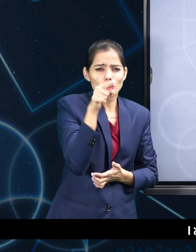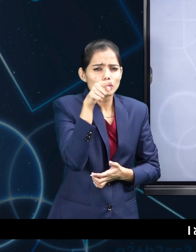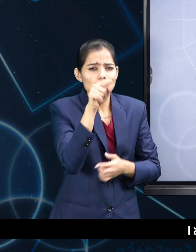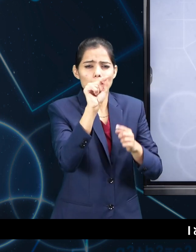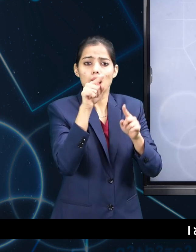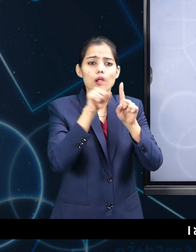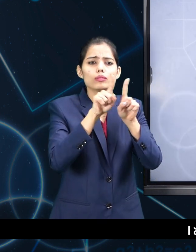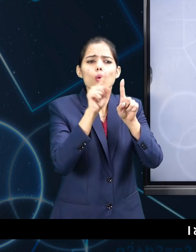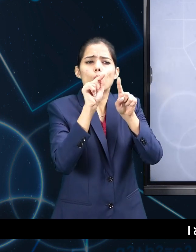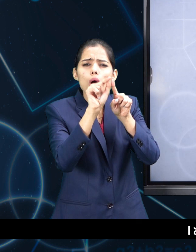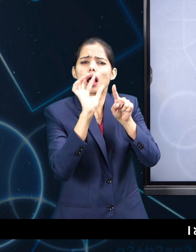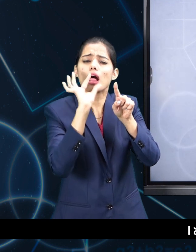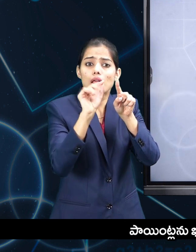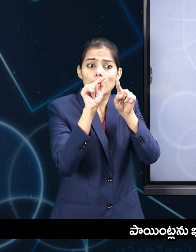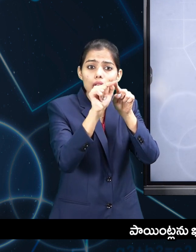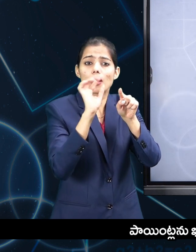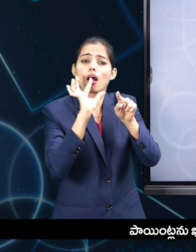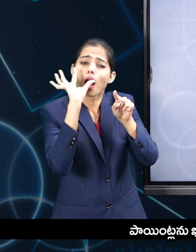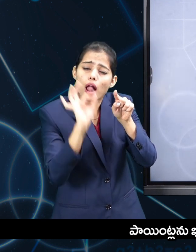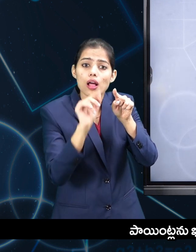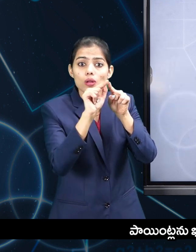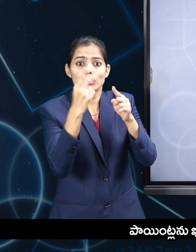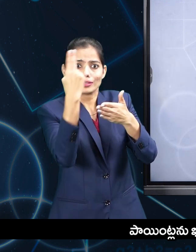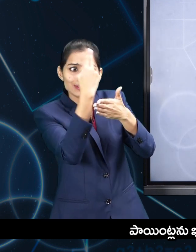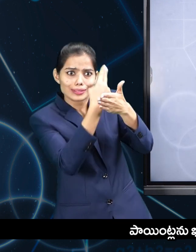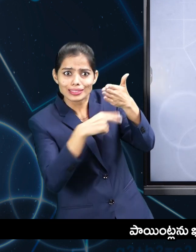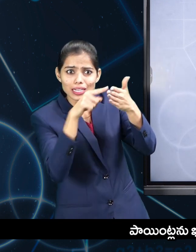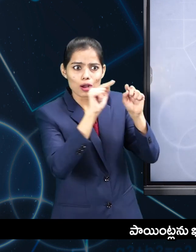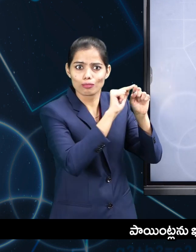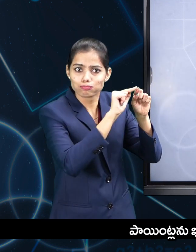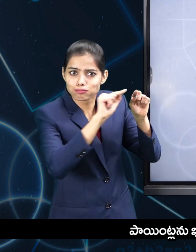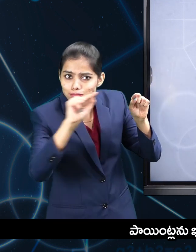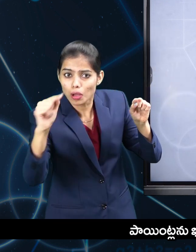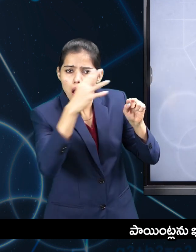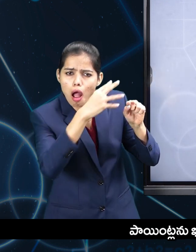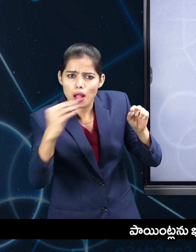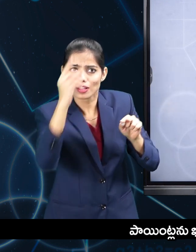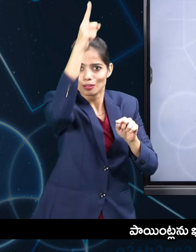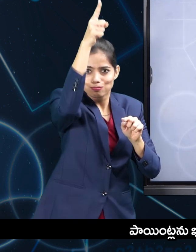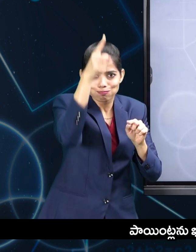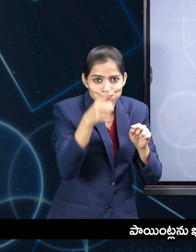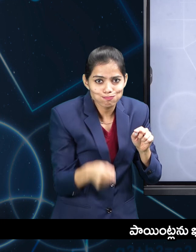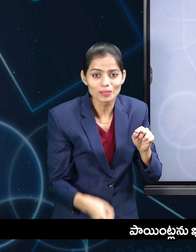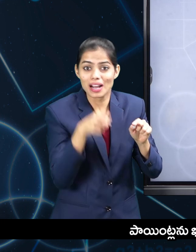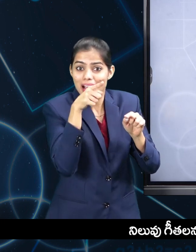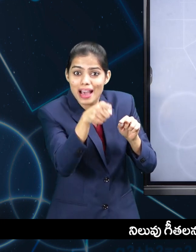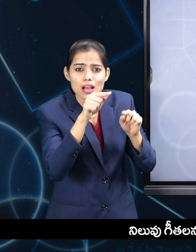క్వాడ్రంట్స్గా వర్గీకరిస్తుంది. పాయింట్లను ఖచ్చితంగా ప్లాట్ చేయడానికి క్షితిజ సమాంతర మరియు నిలువు